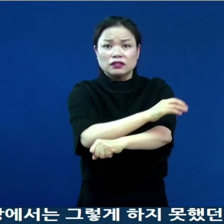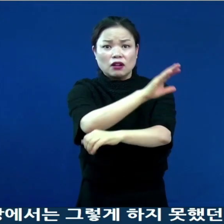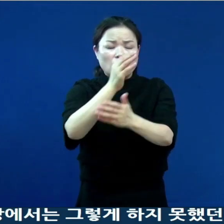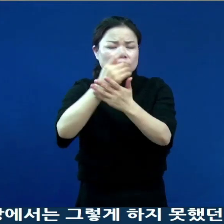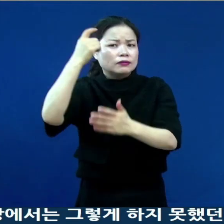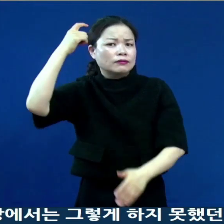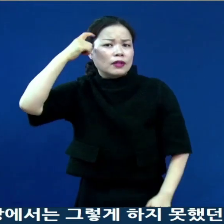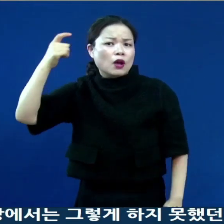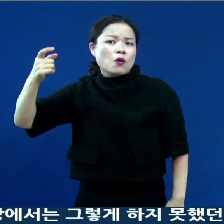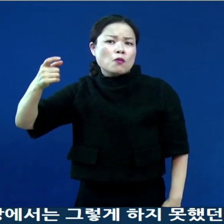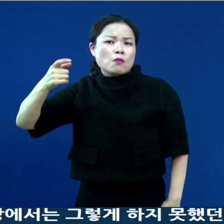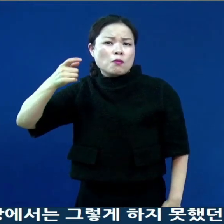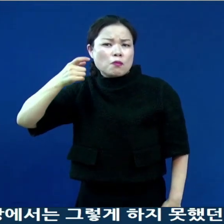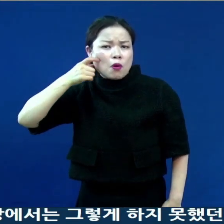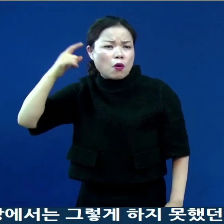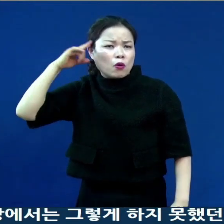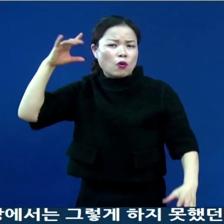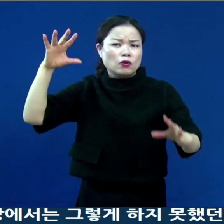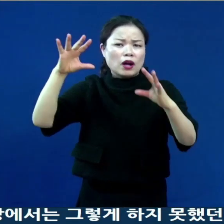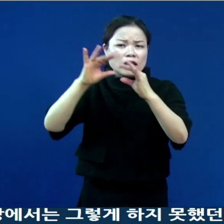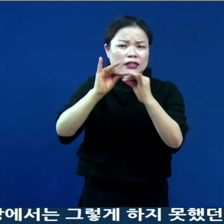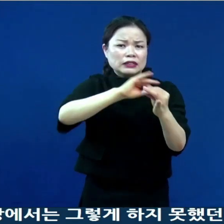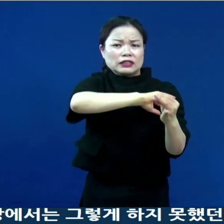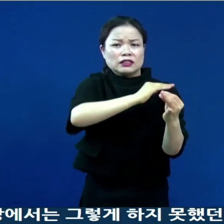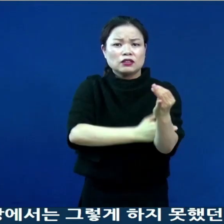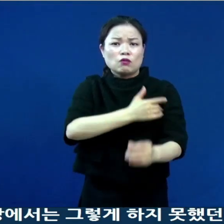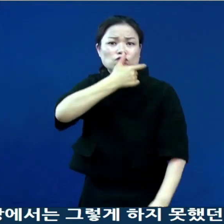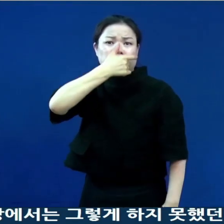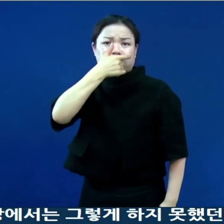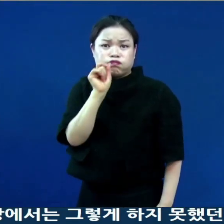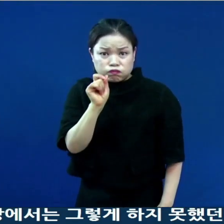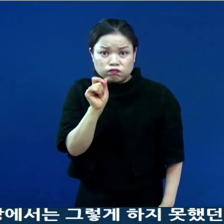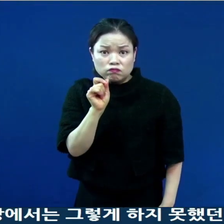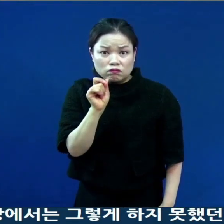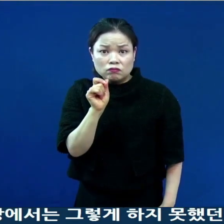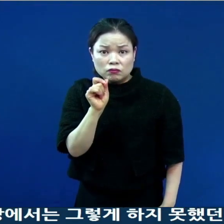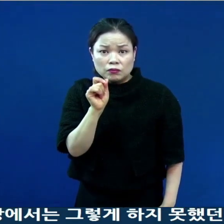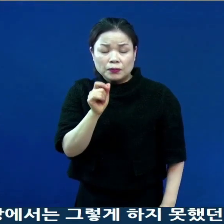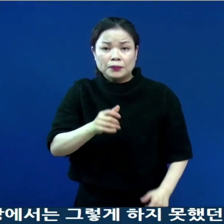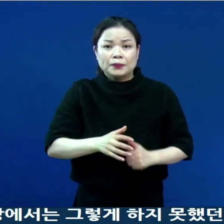전혀 인식하지 못하는 공감 능력 부족 상태에 있었던 것이죠.